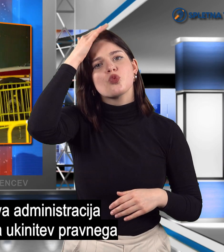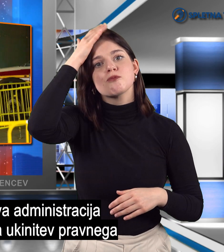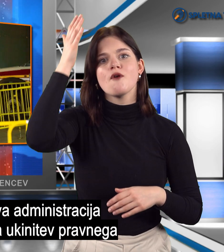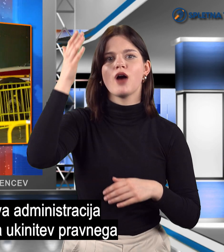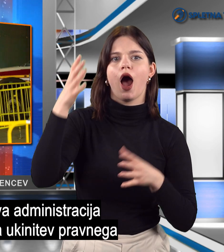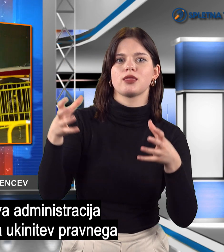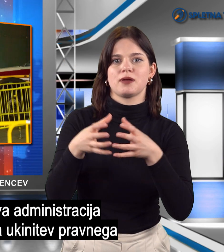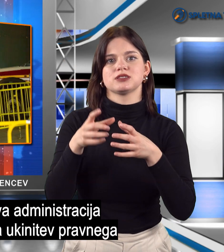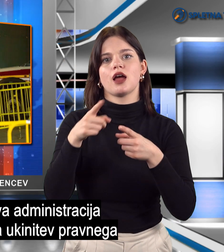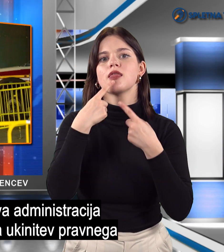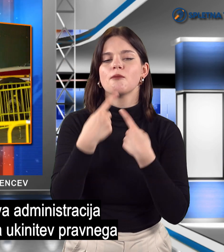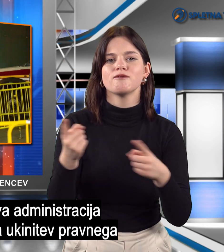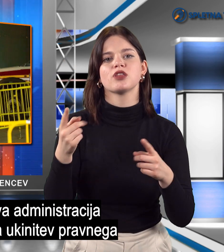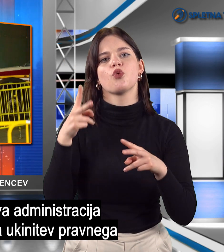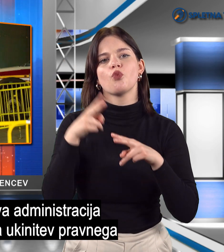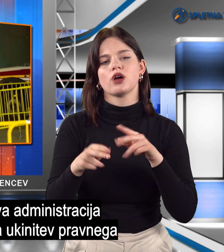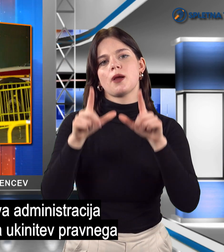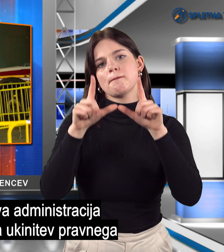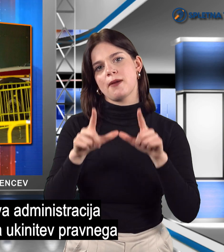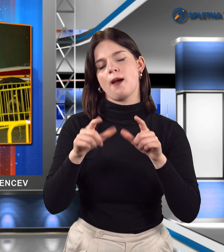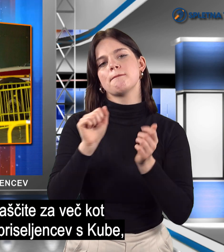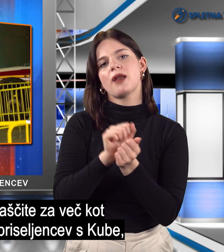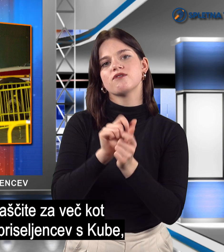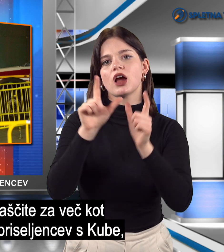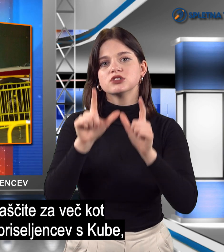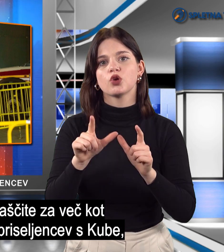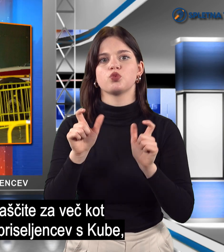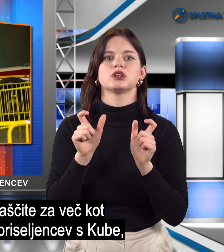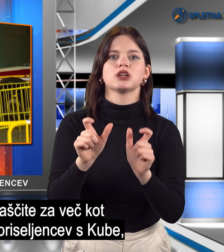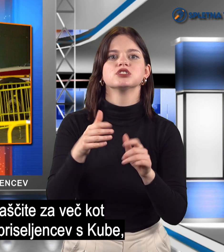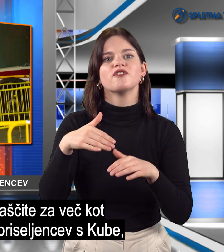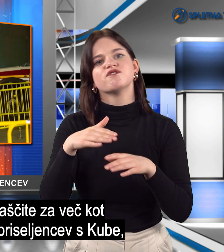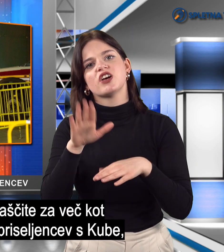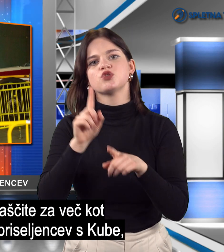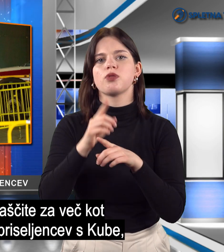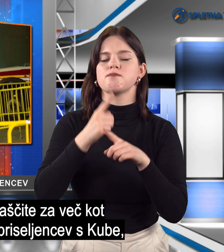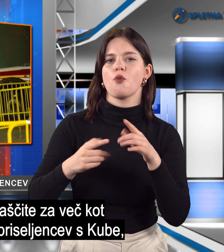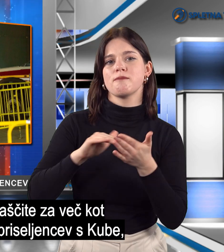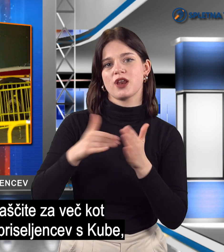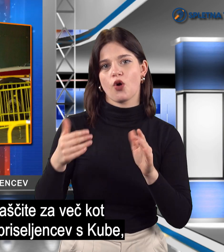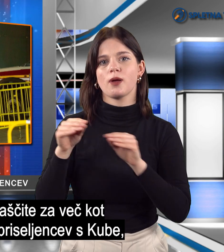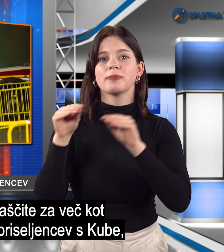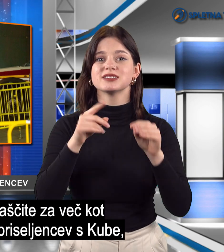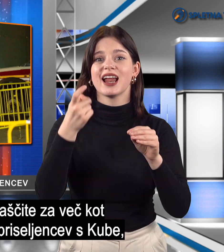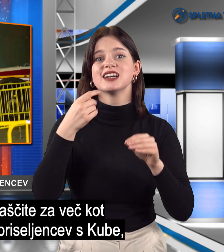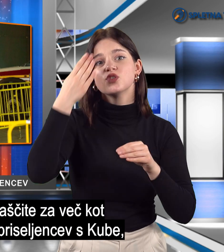Trumpova administracija napovedala ukinitev pravnega statusa zaščite za več kot 500 000 priseljencev z